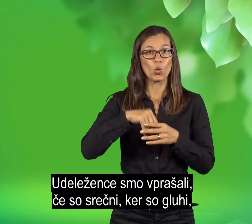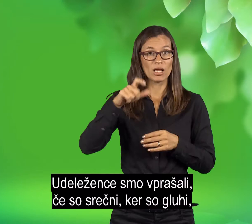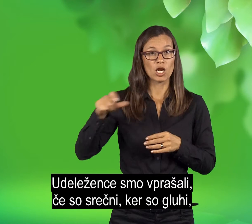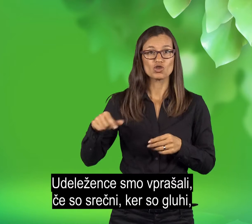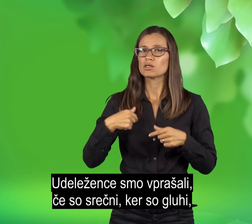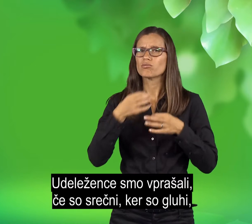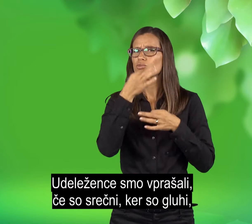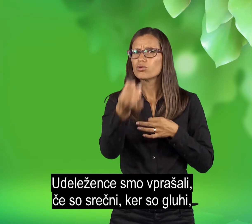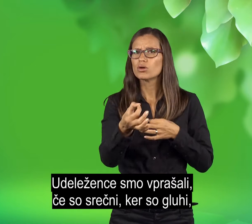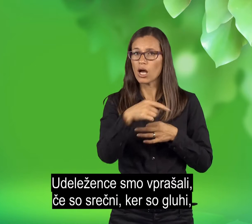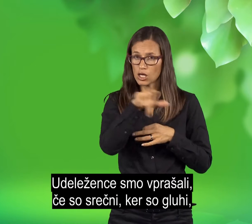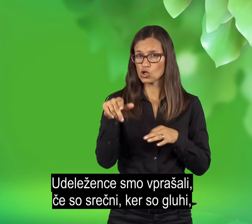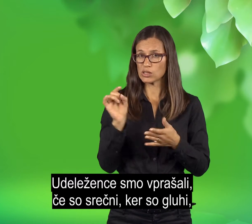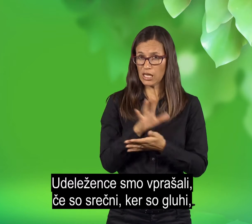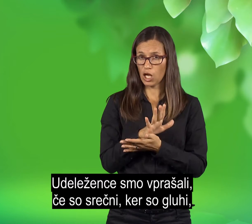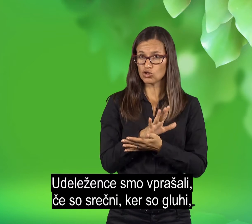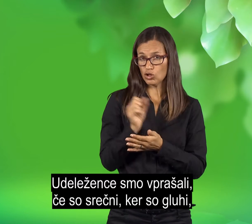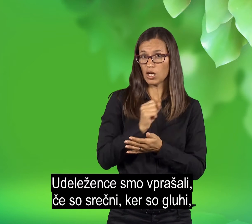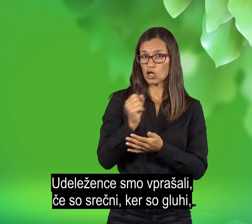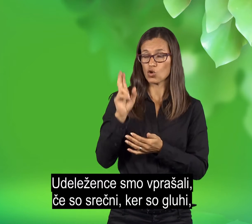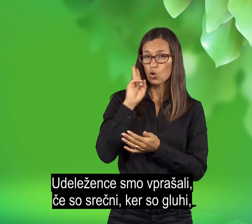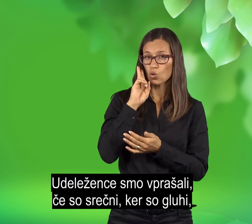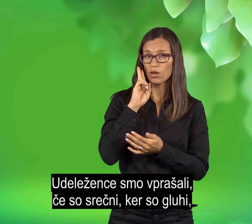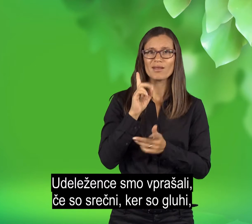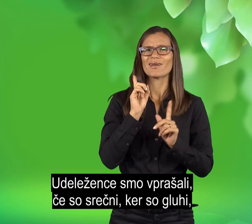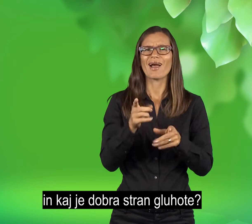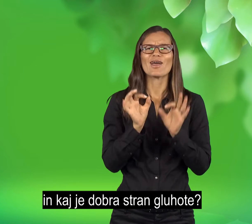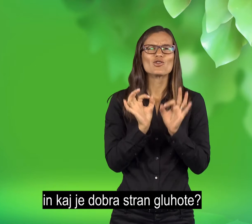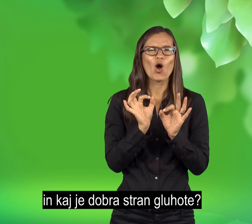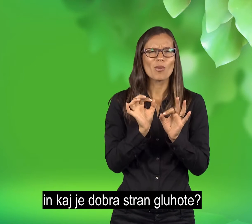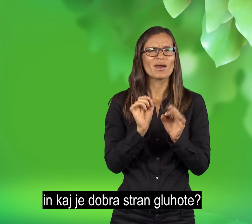Udeležence smo vprašali, če so srečni, ker so gluhi, in kaj je dobra stran gluhote.